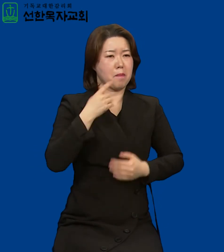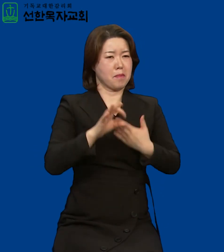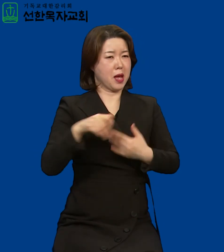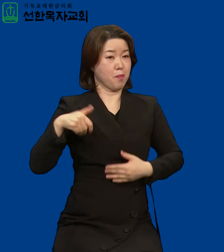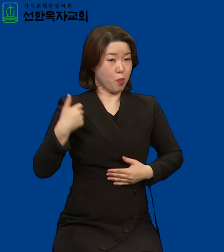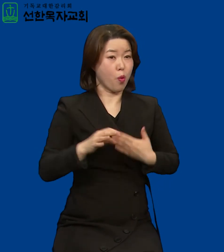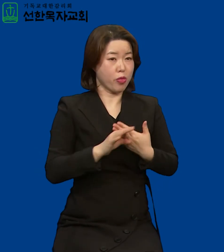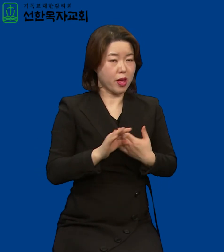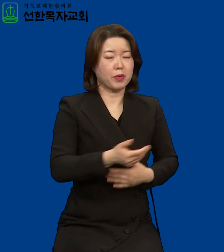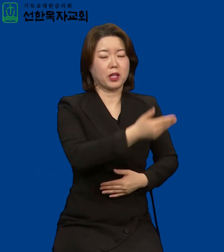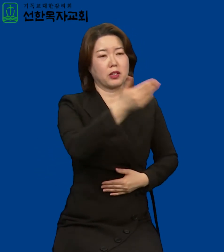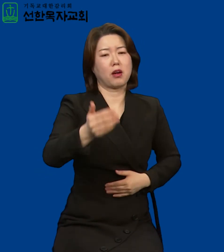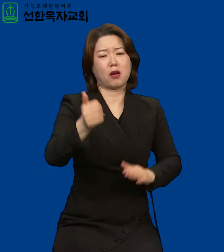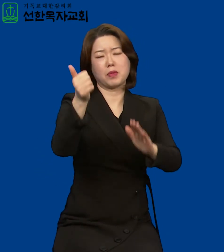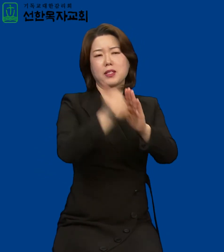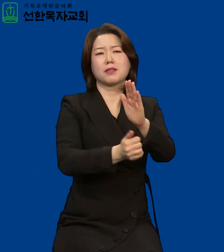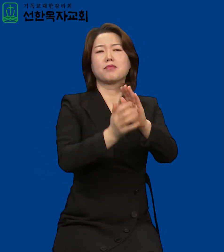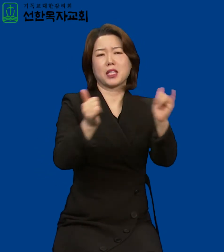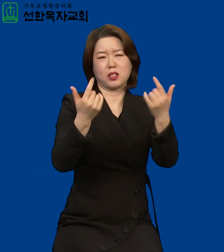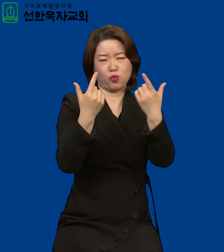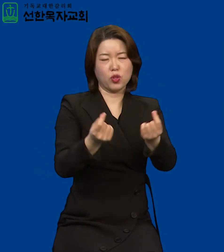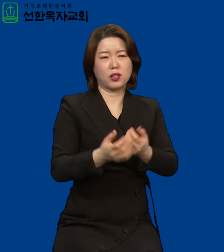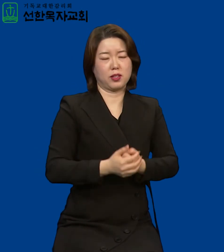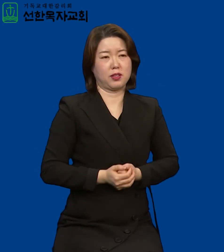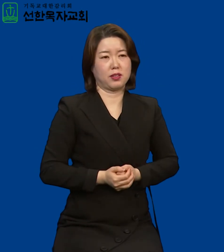모른다면 여러분은 실격자입니다.